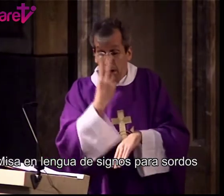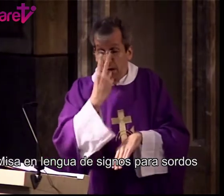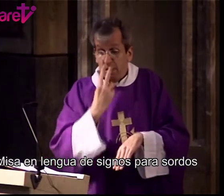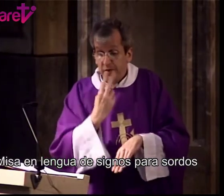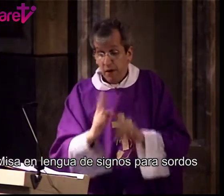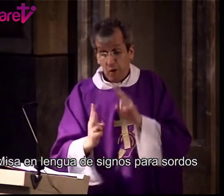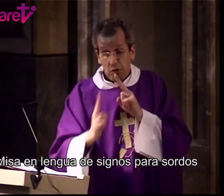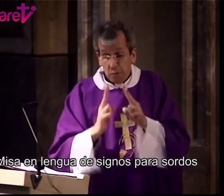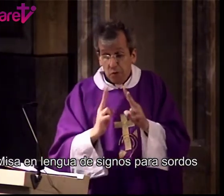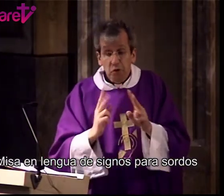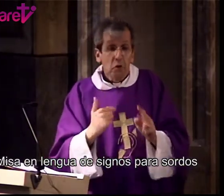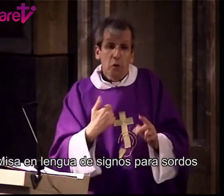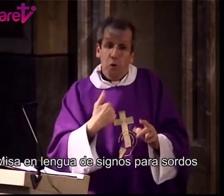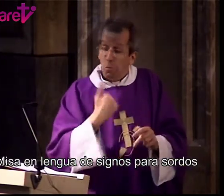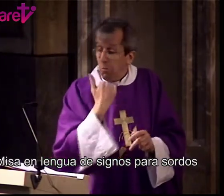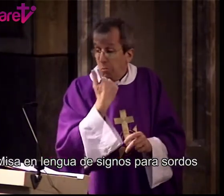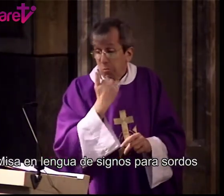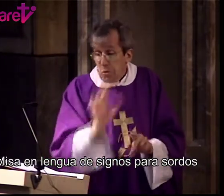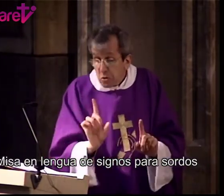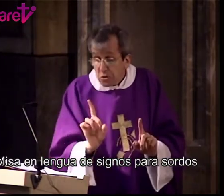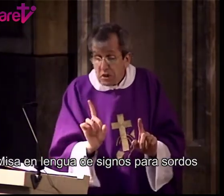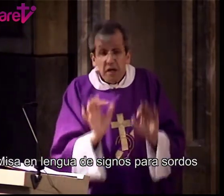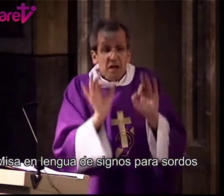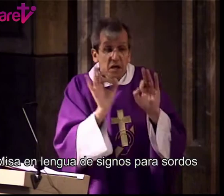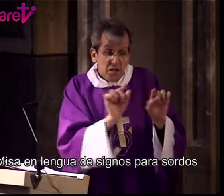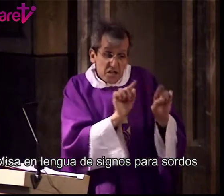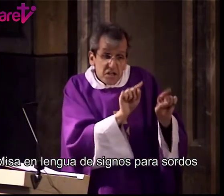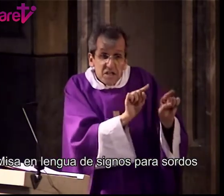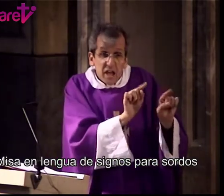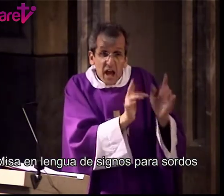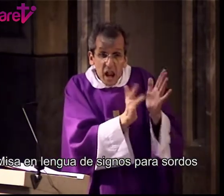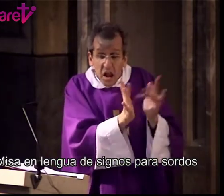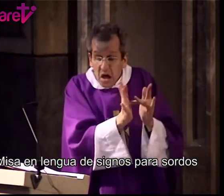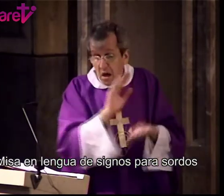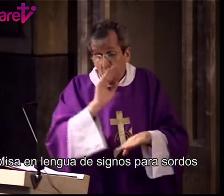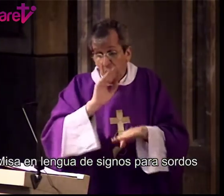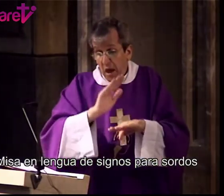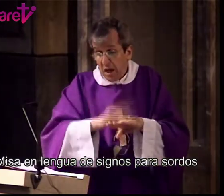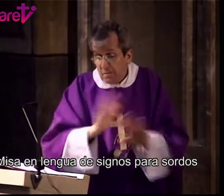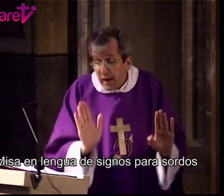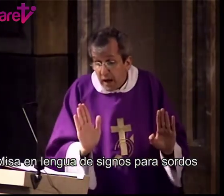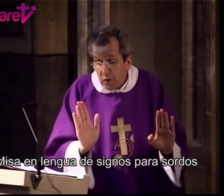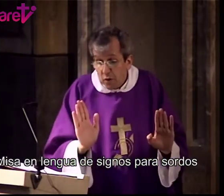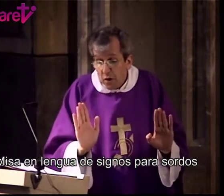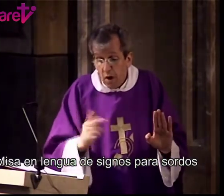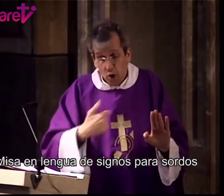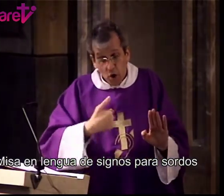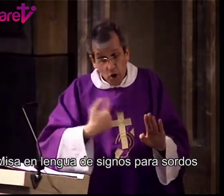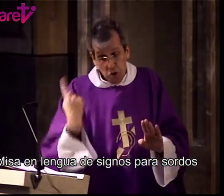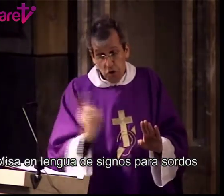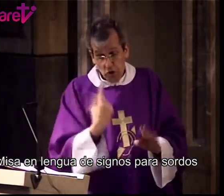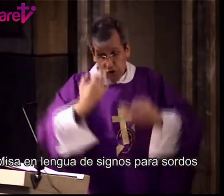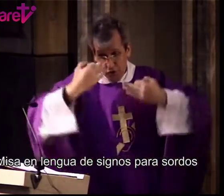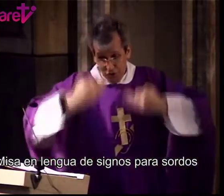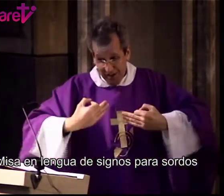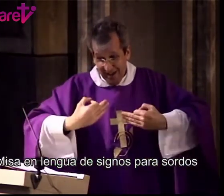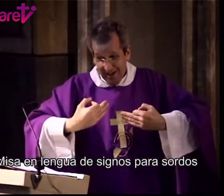El ciego respondió: yo no sé si él es pecador. Yo solo sé